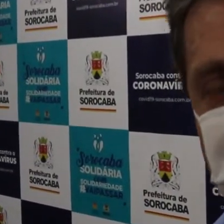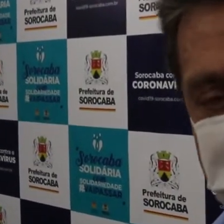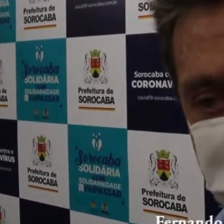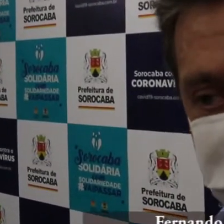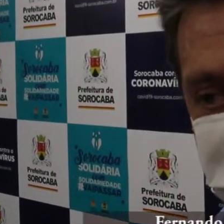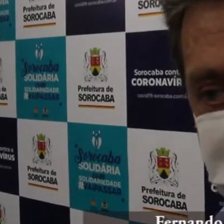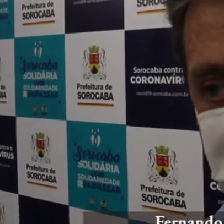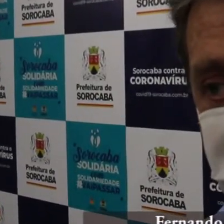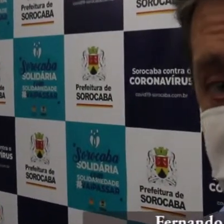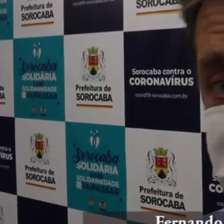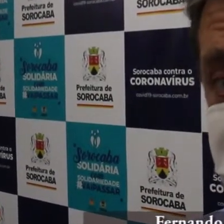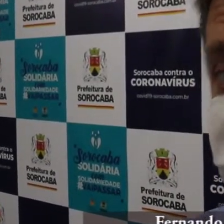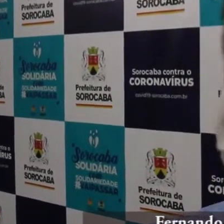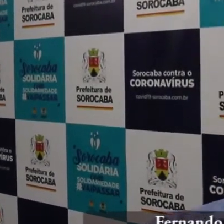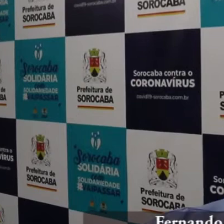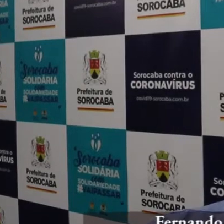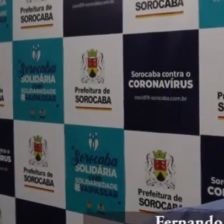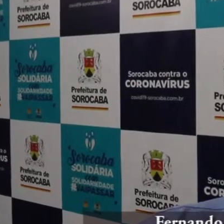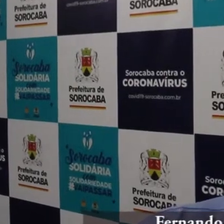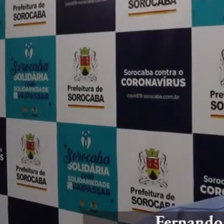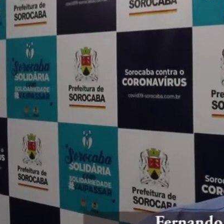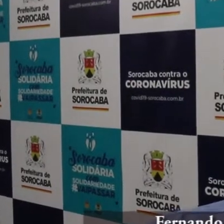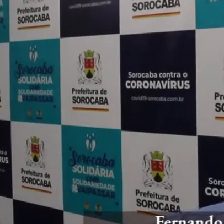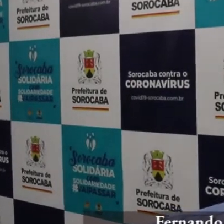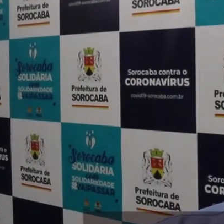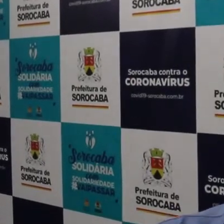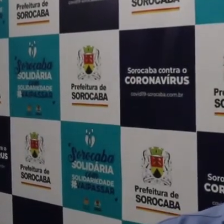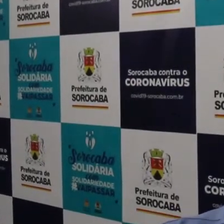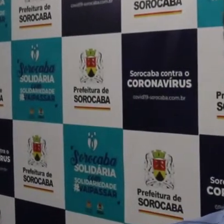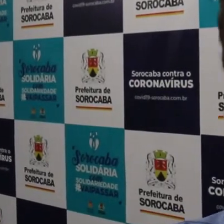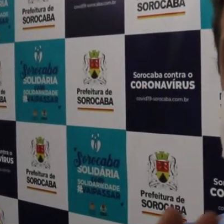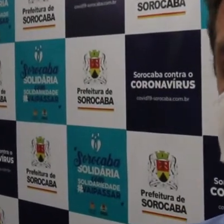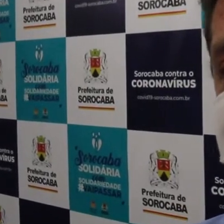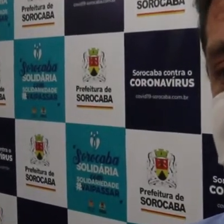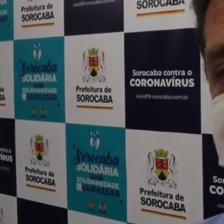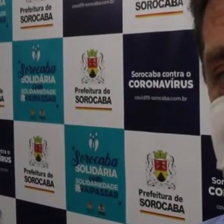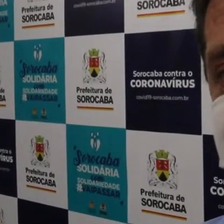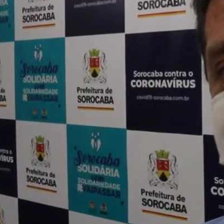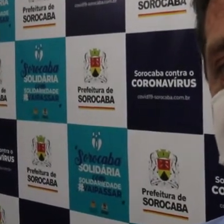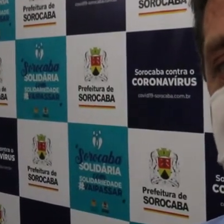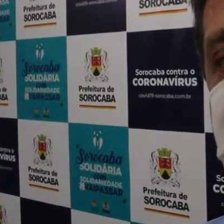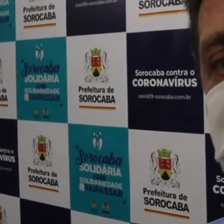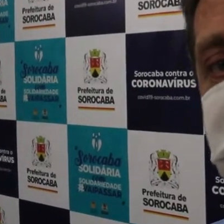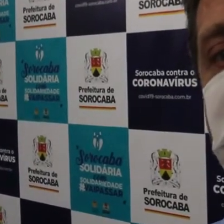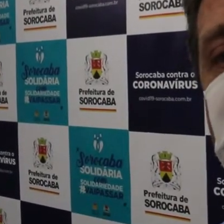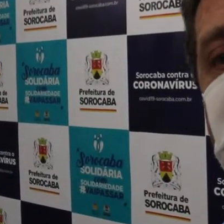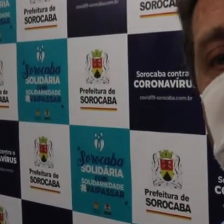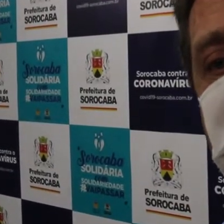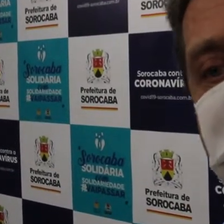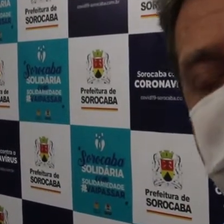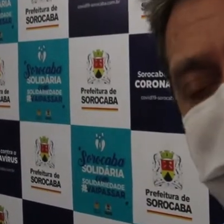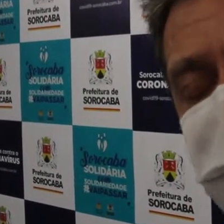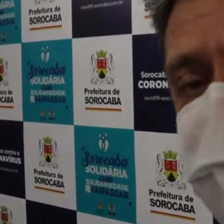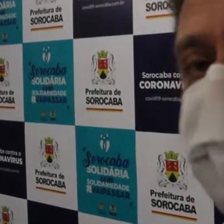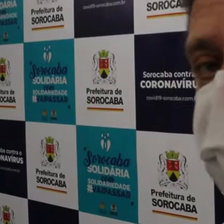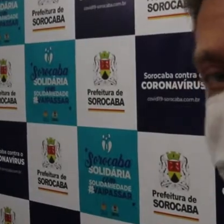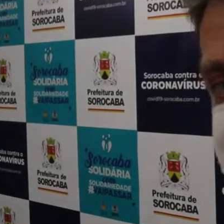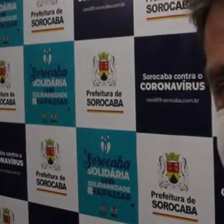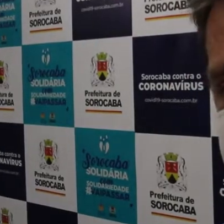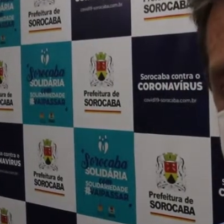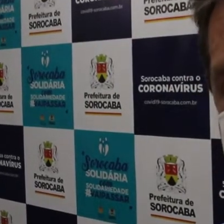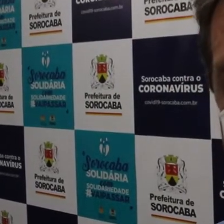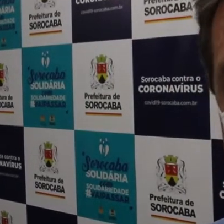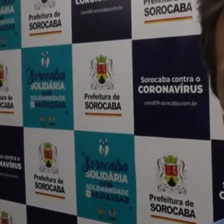a aglomeração. Teoricamente parece ter uma lógica, mas na verdade eu vou explicar para você por que, que não é